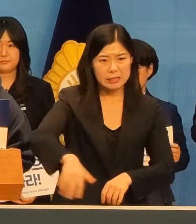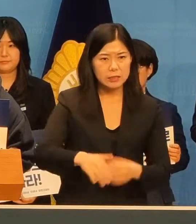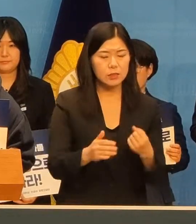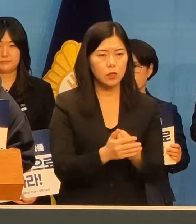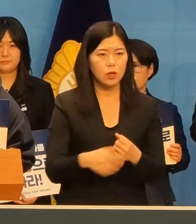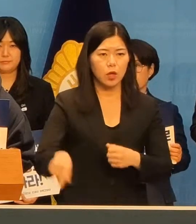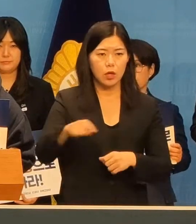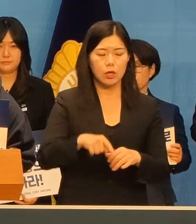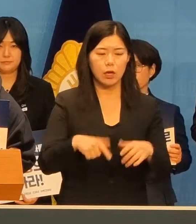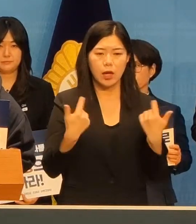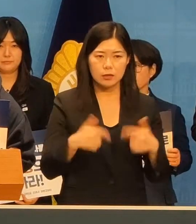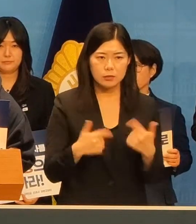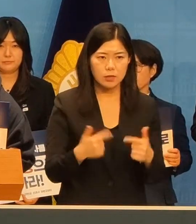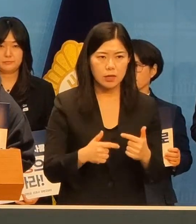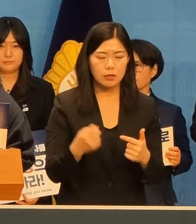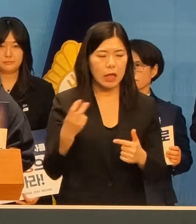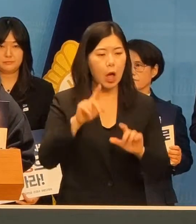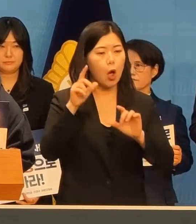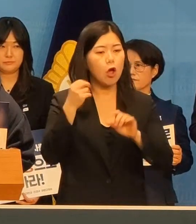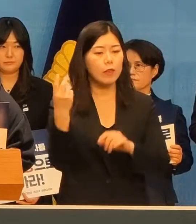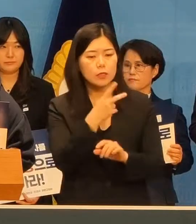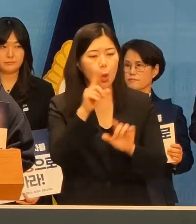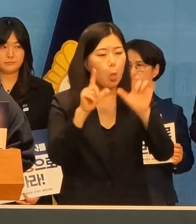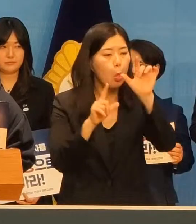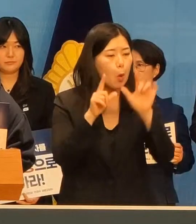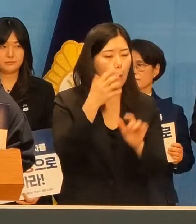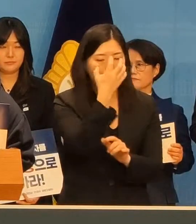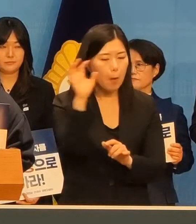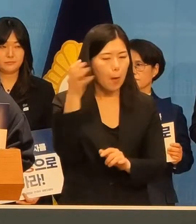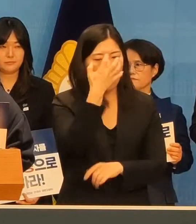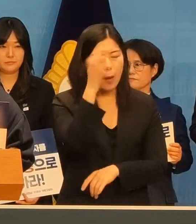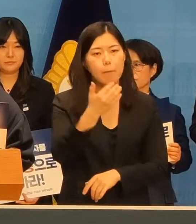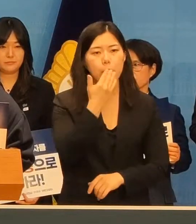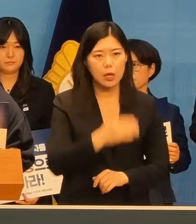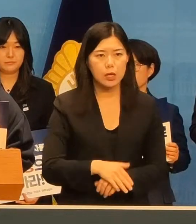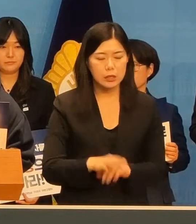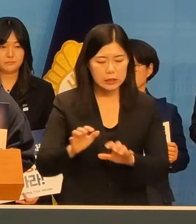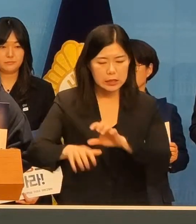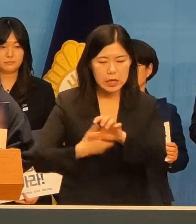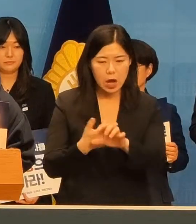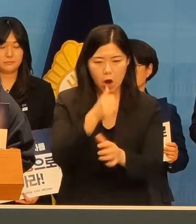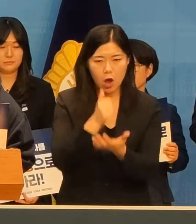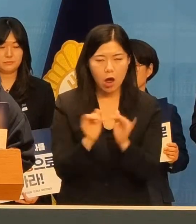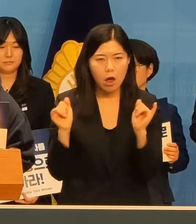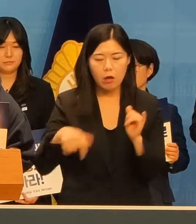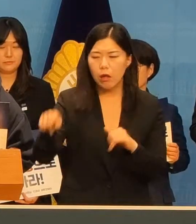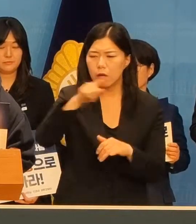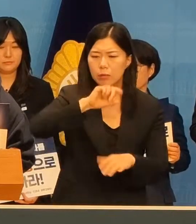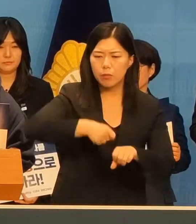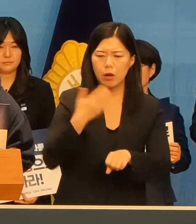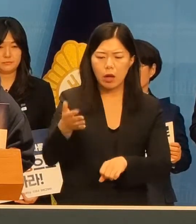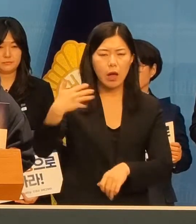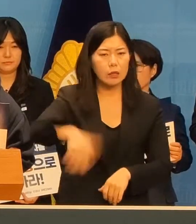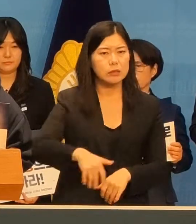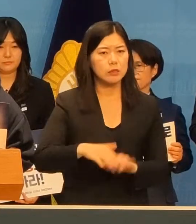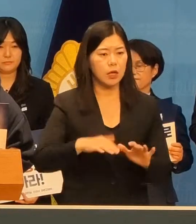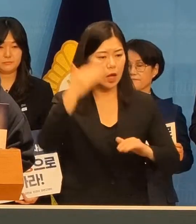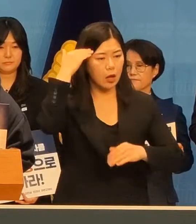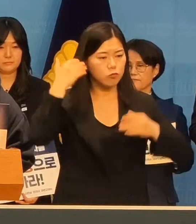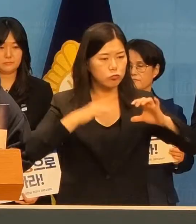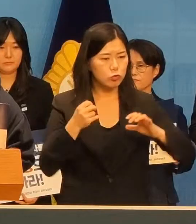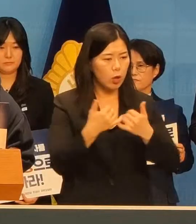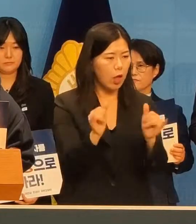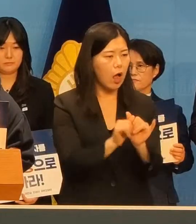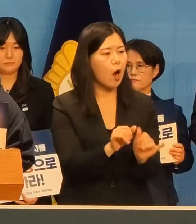그들은 언제든 다른 모습으로 되살아날 것입니다. 지금도 내란 주범들은 처벌받지 않은 채 대한민국과 우리